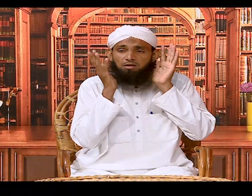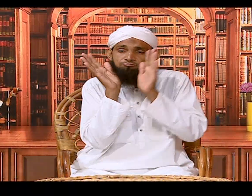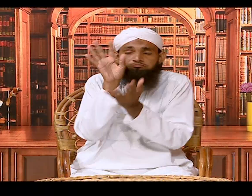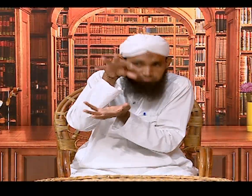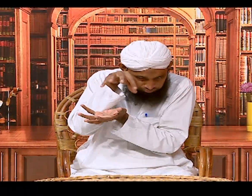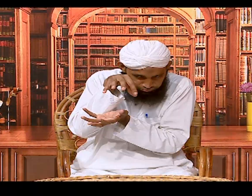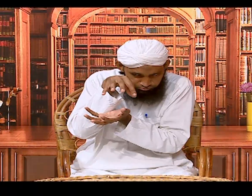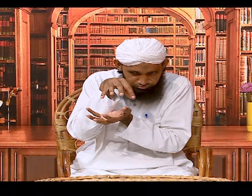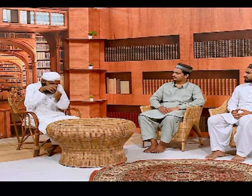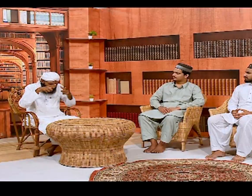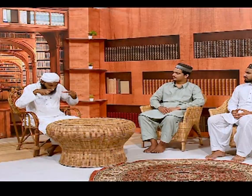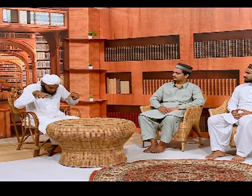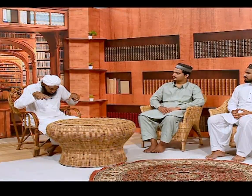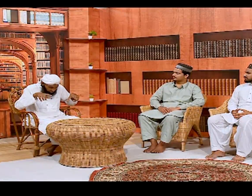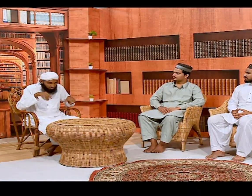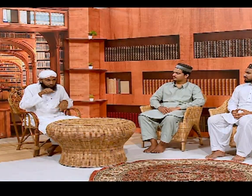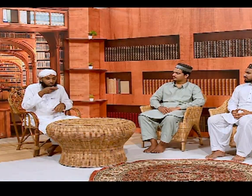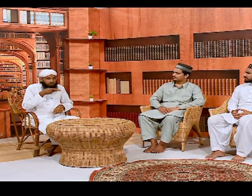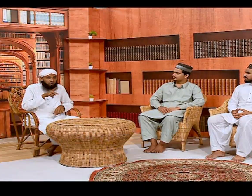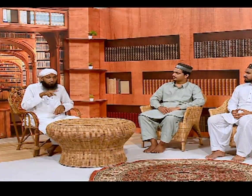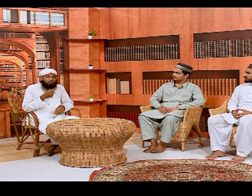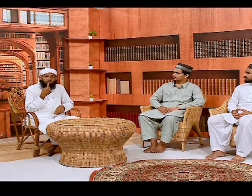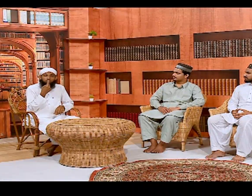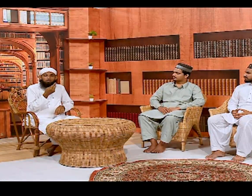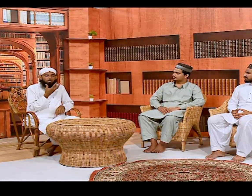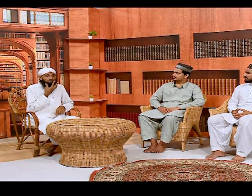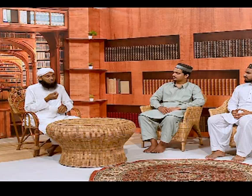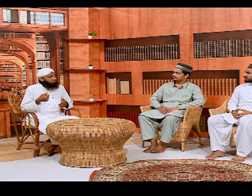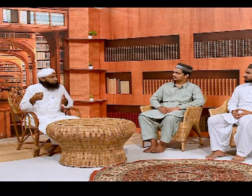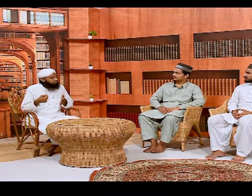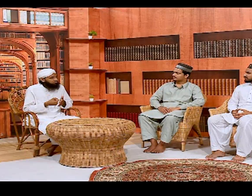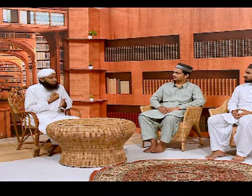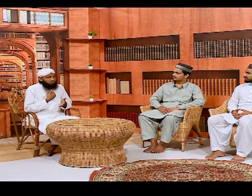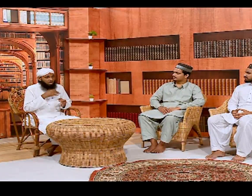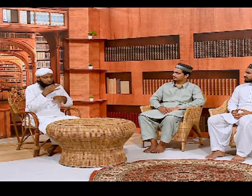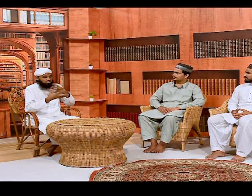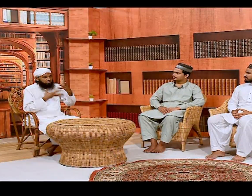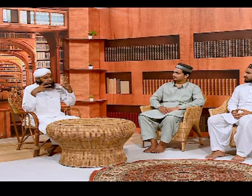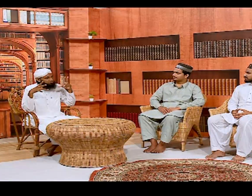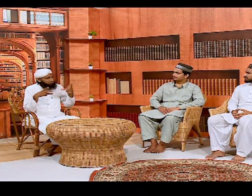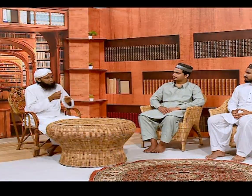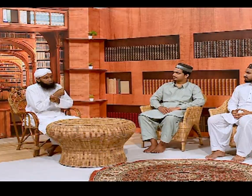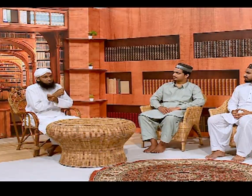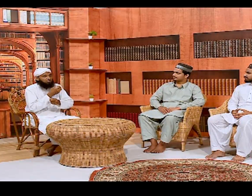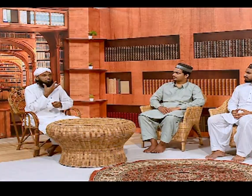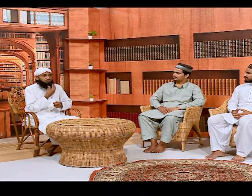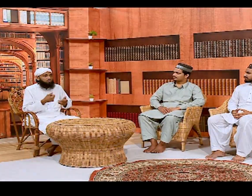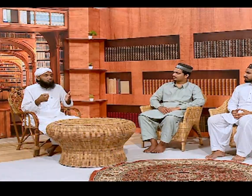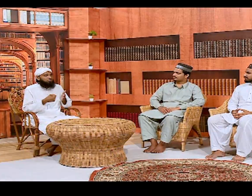ہوا بار بار یہی کہہ رہا ہے، ہائے افسوس میرے لیے جہنم ہے، ہائے افسوس میرے لیے جہنم